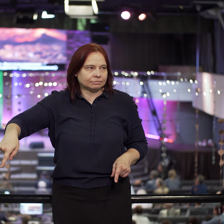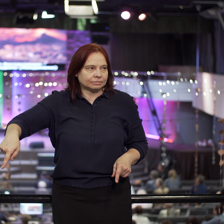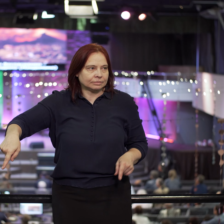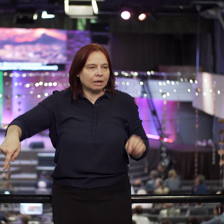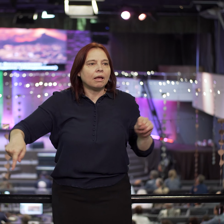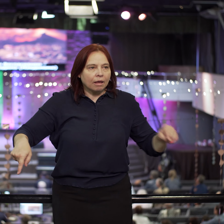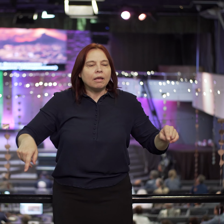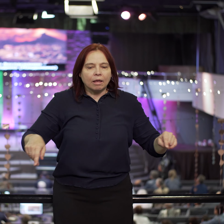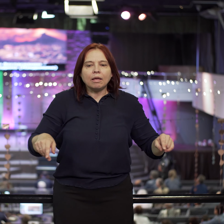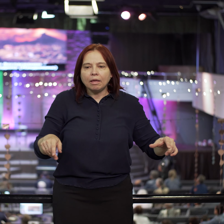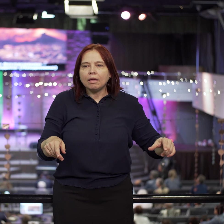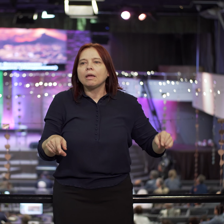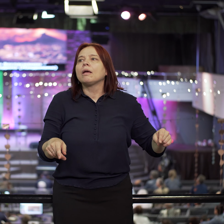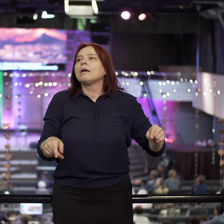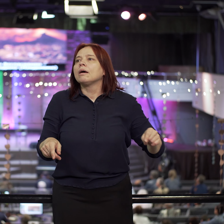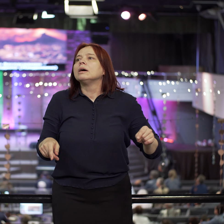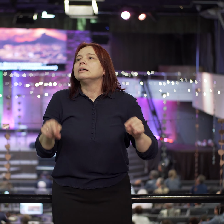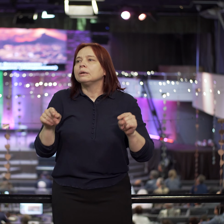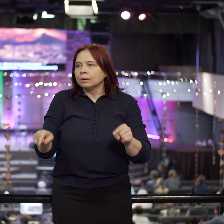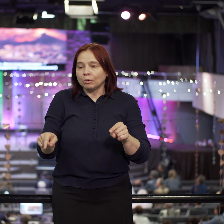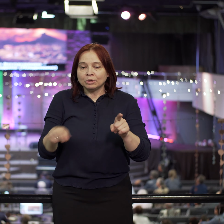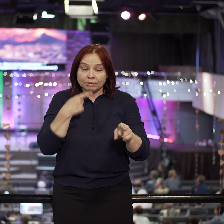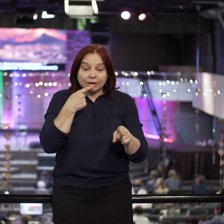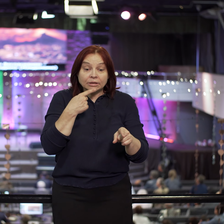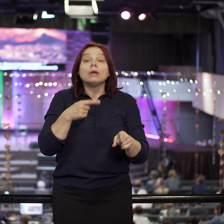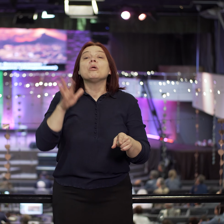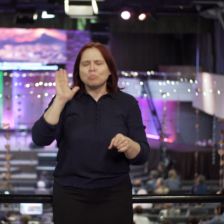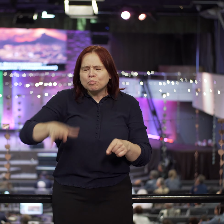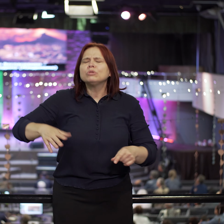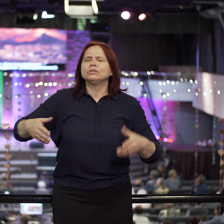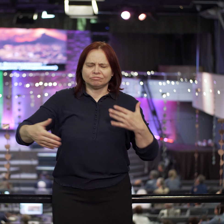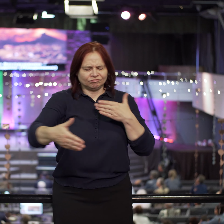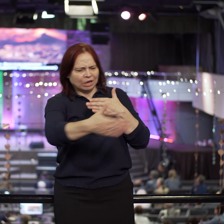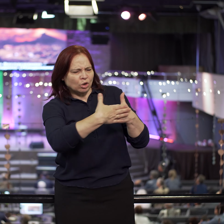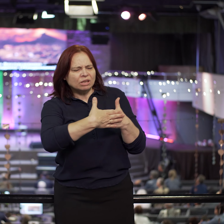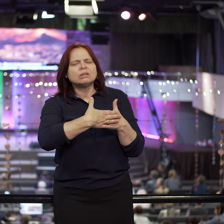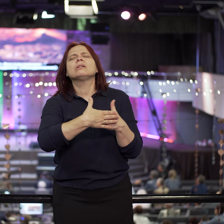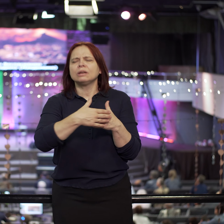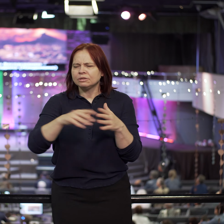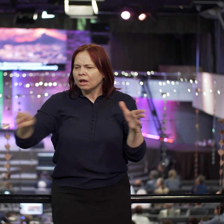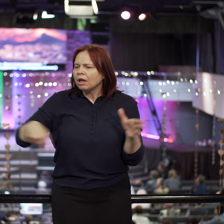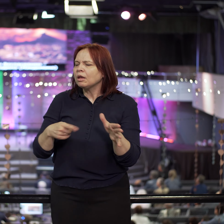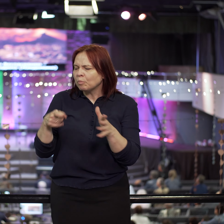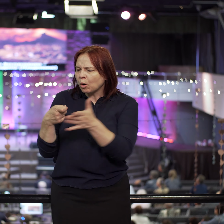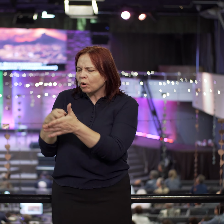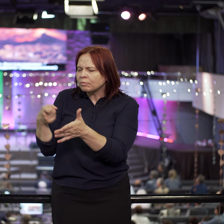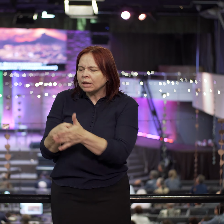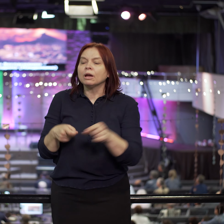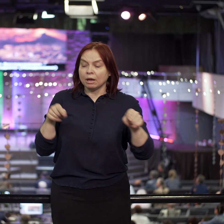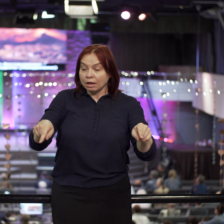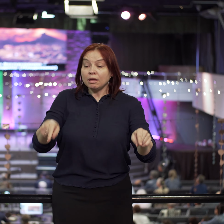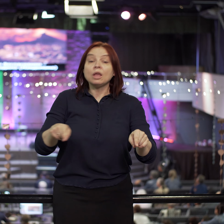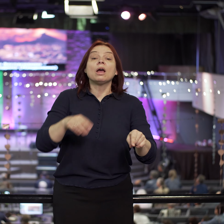римляне через несколько месяцев, они просто уйдут, потому что они не смогут себя обеспечивать там, за стенами